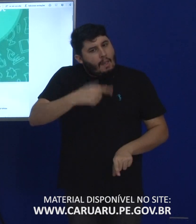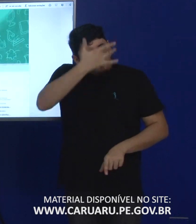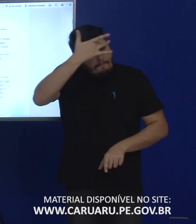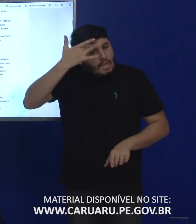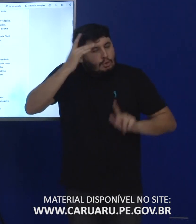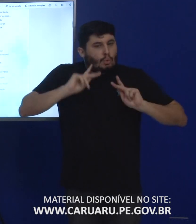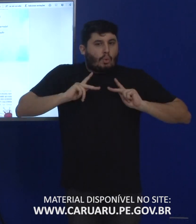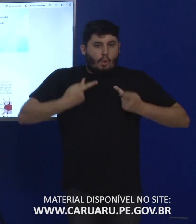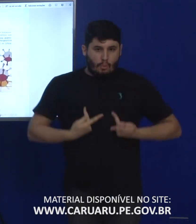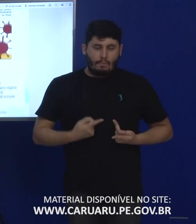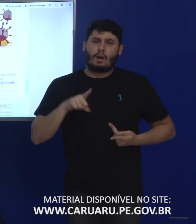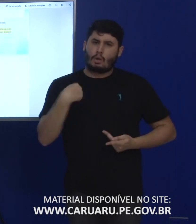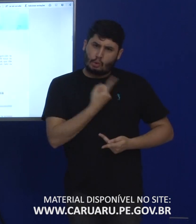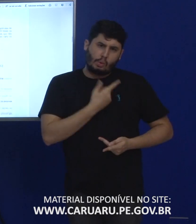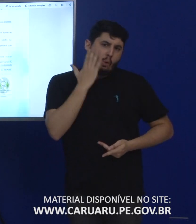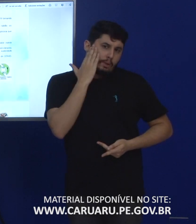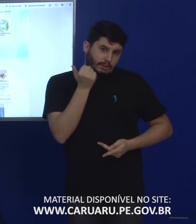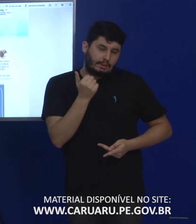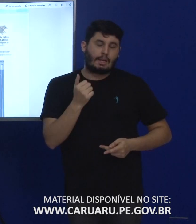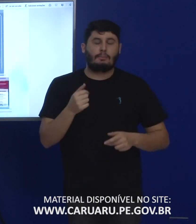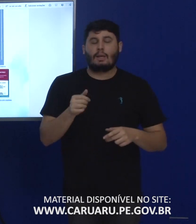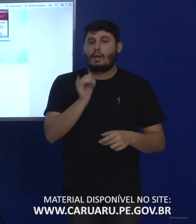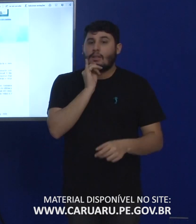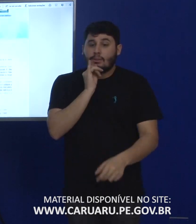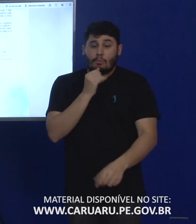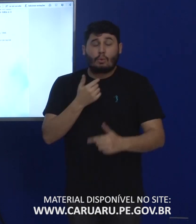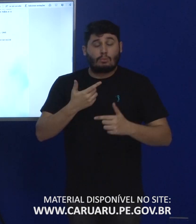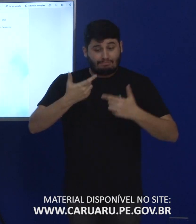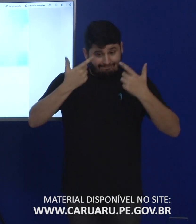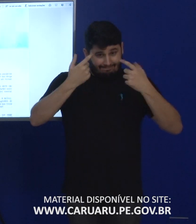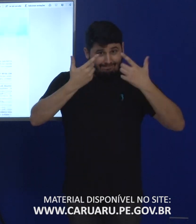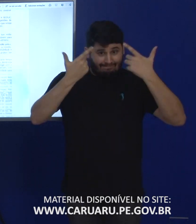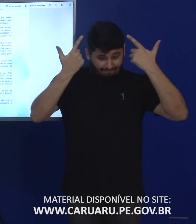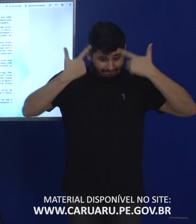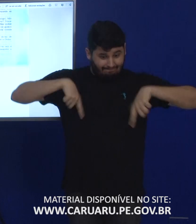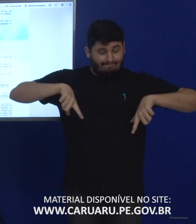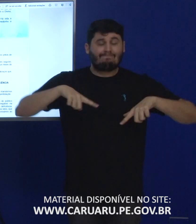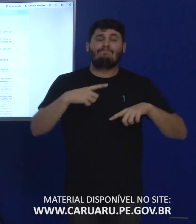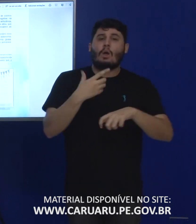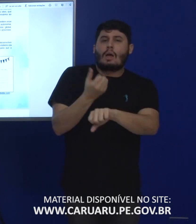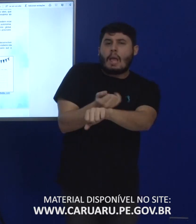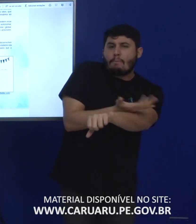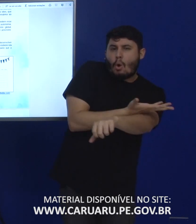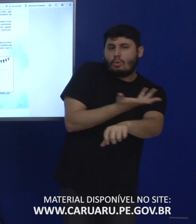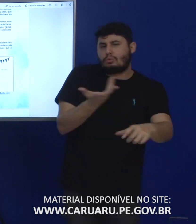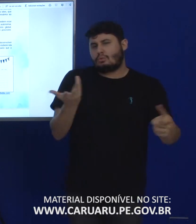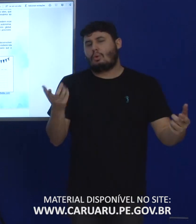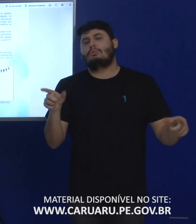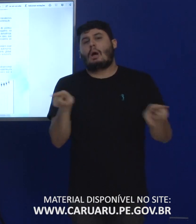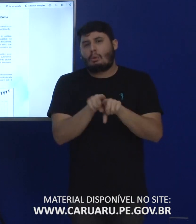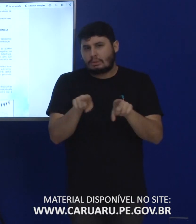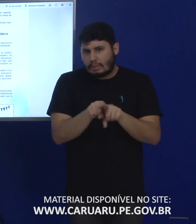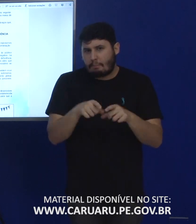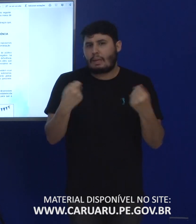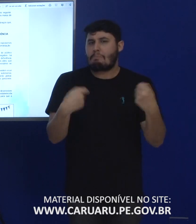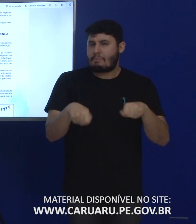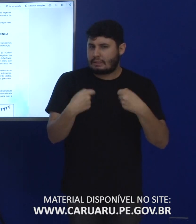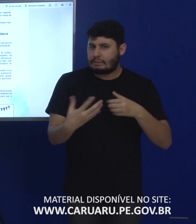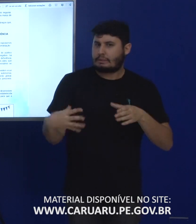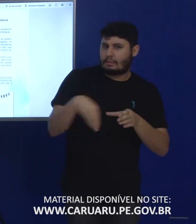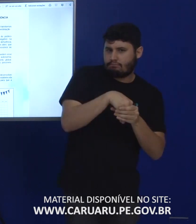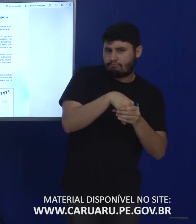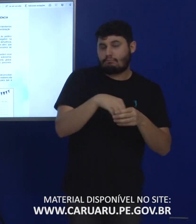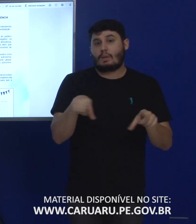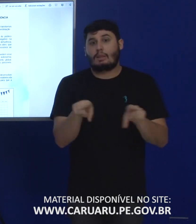que as questões emocionais precisam ser levadas em consideração, as questões sociais, as questões